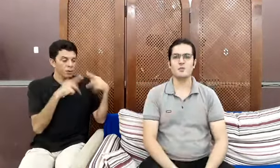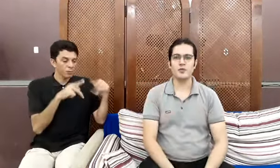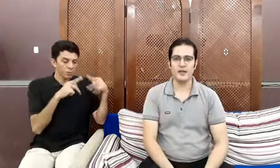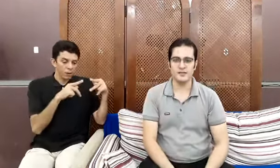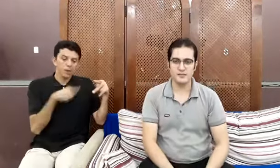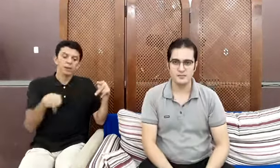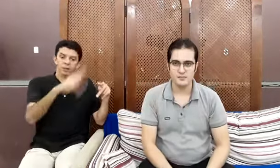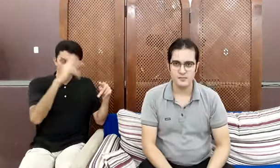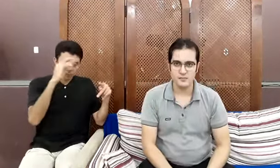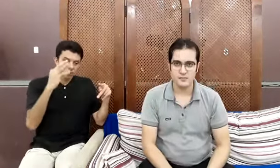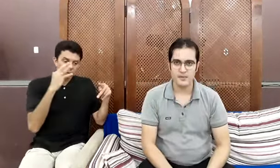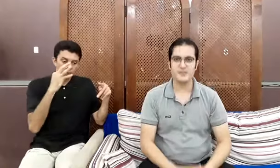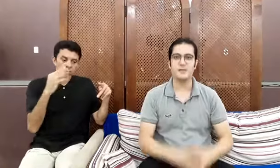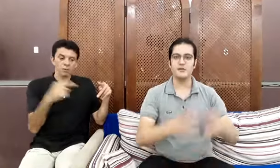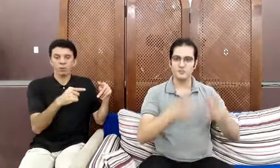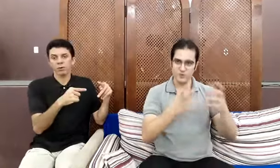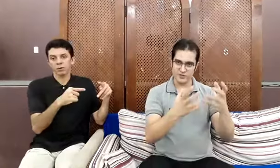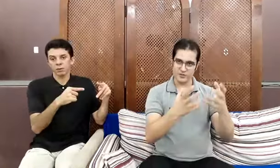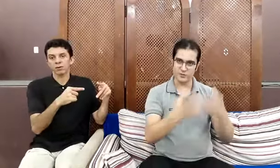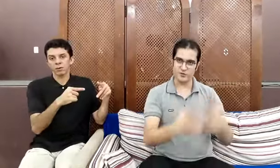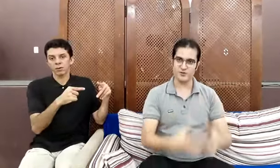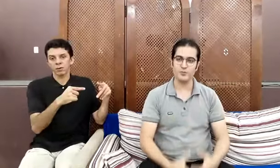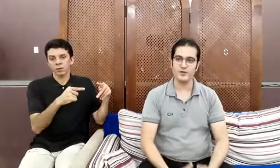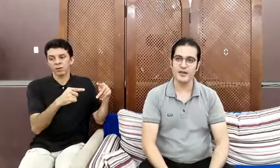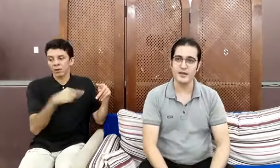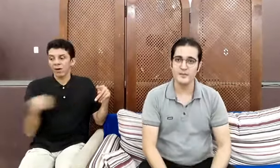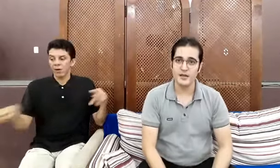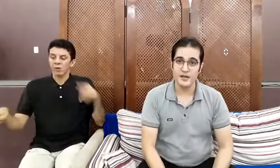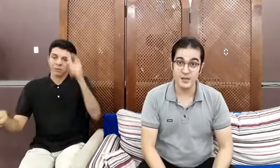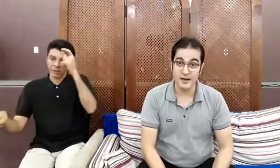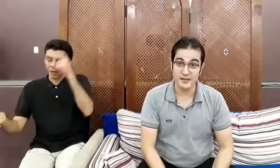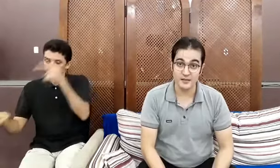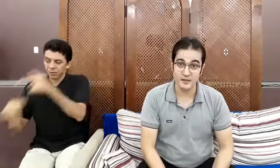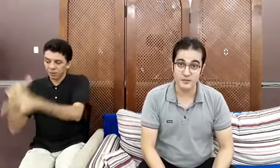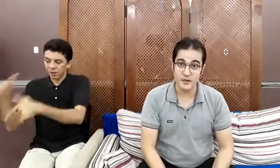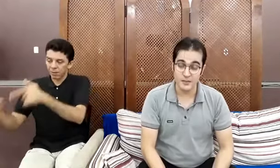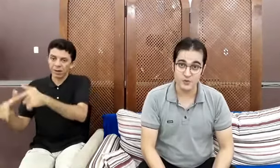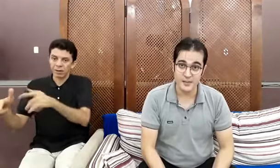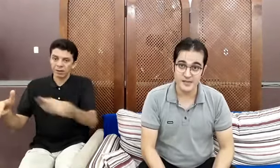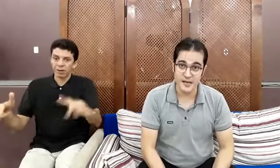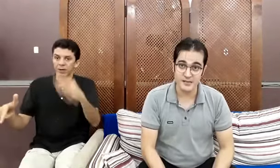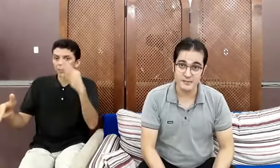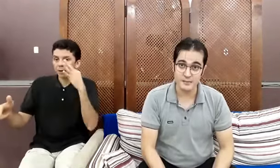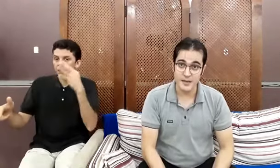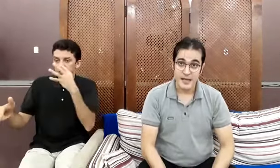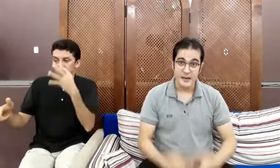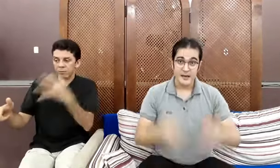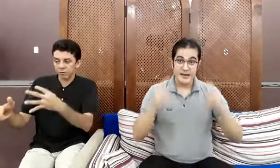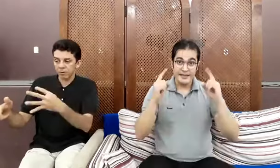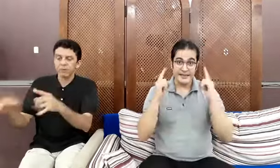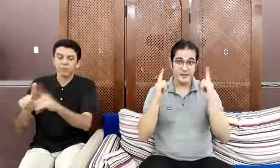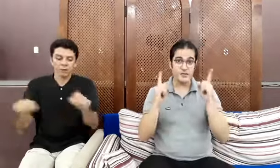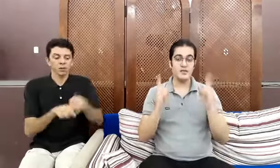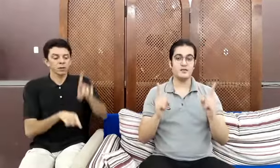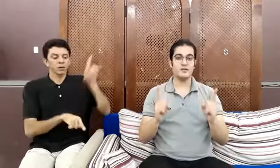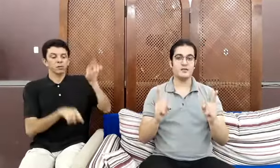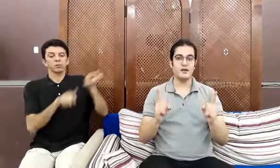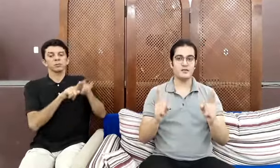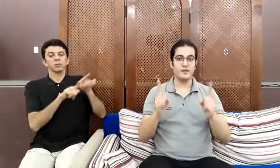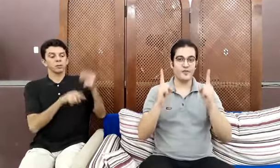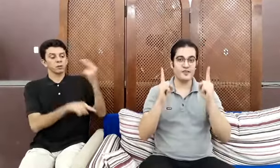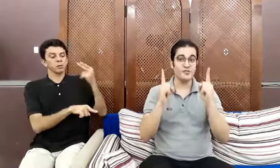dos poderes, mas também Deus mostra o seu poder e chama a atenção para a sua mensagem. Entenda o